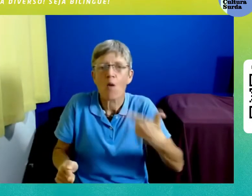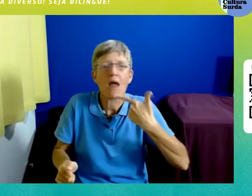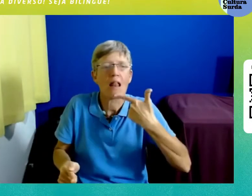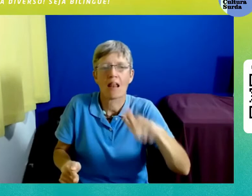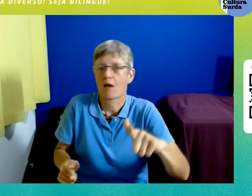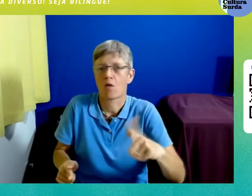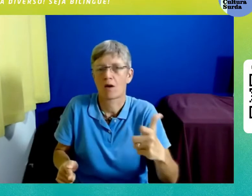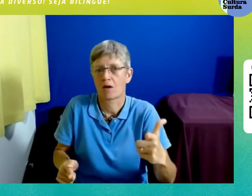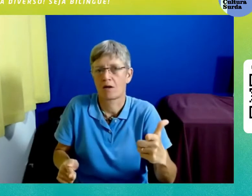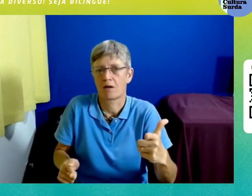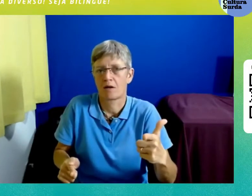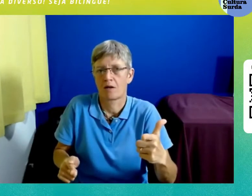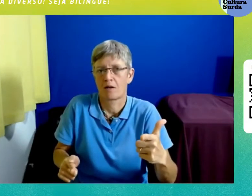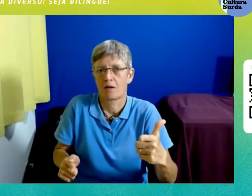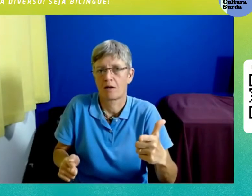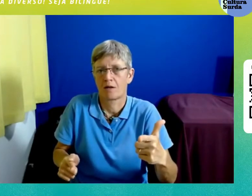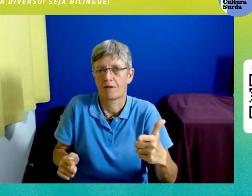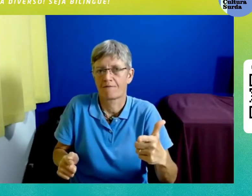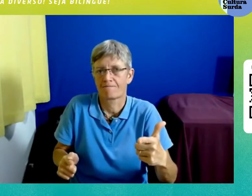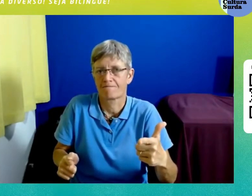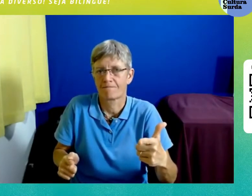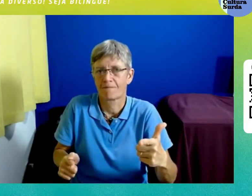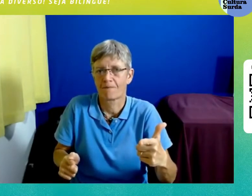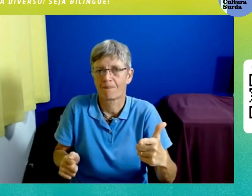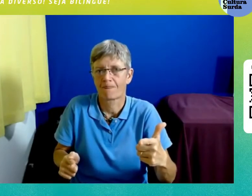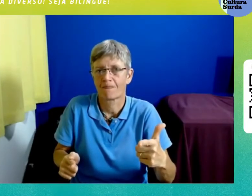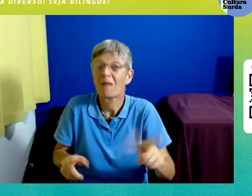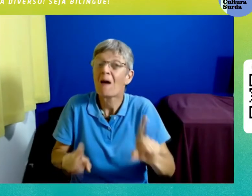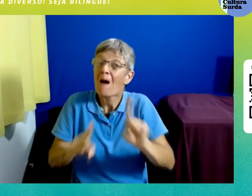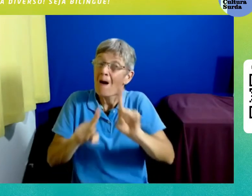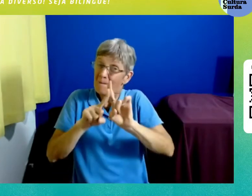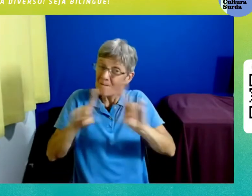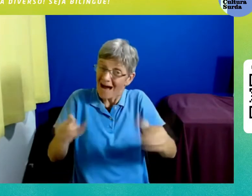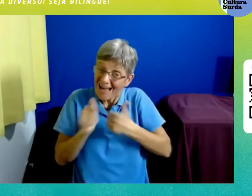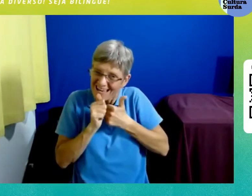Também não tem gramática. Não segue a regra da língua.